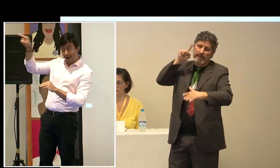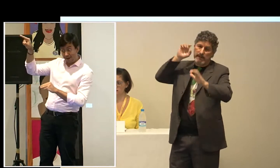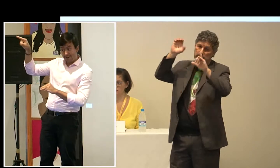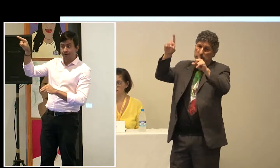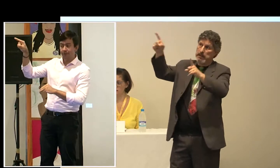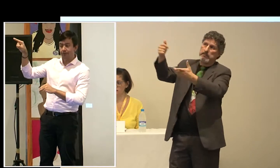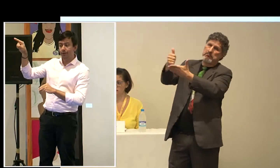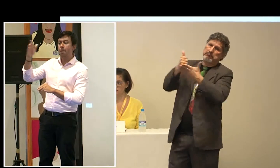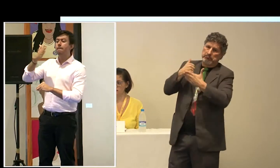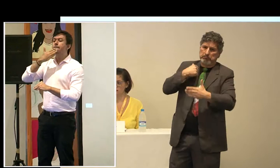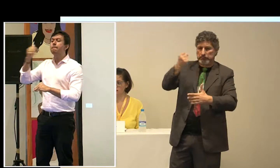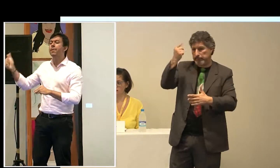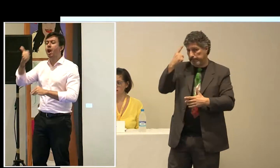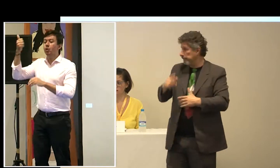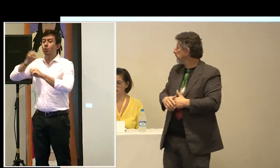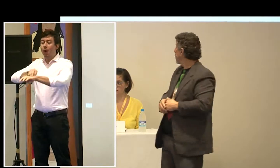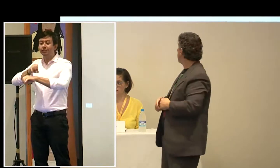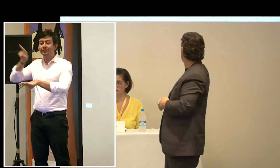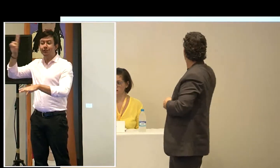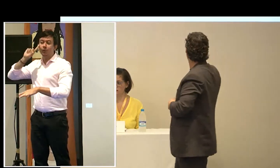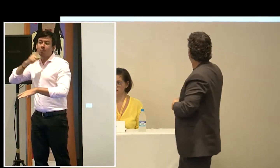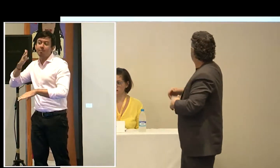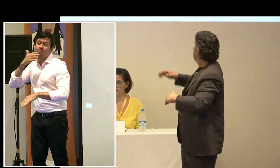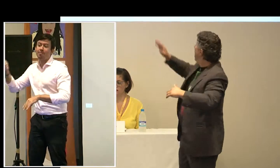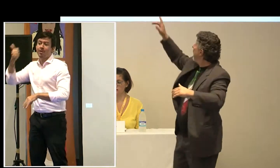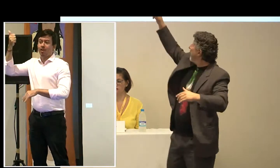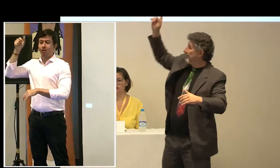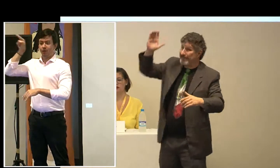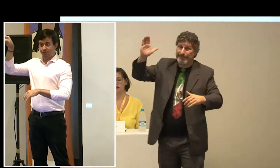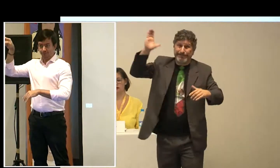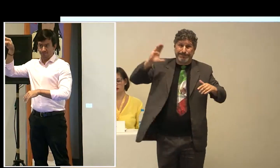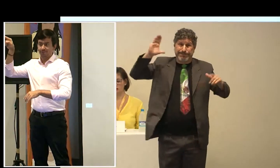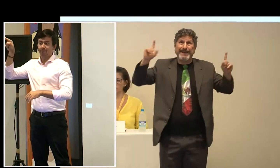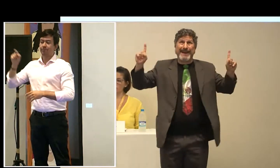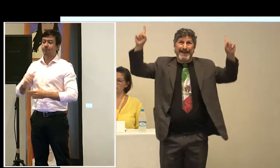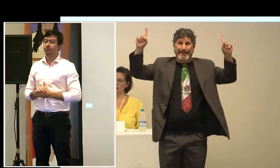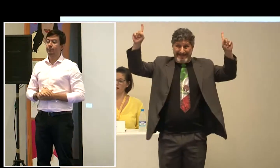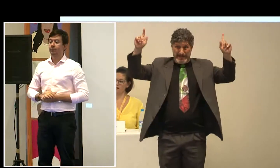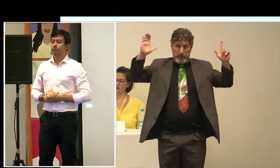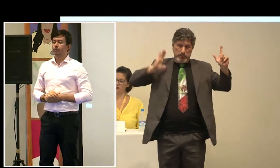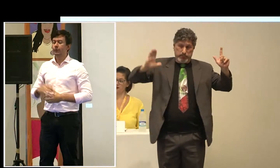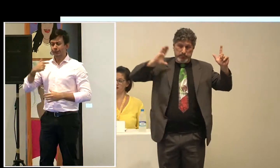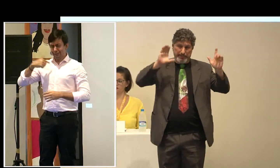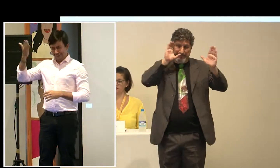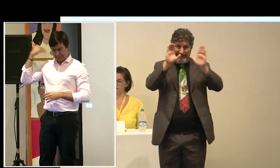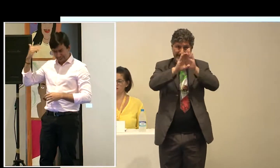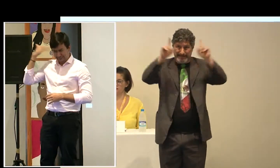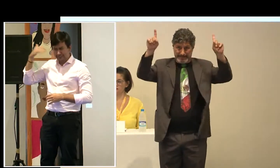Posteriormente a isso, eu me mudei para os Estados Unidos, porque a educação de surdos lá era melhor.